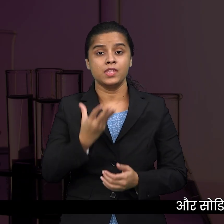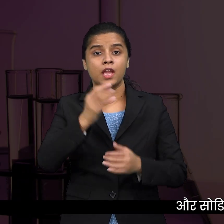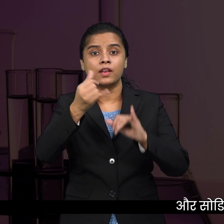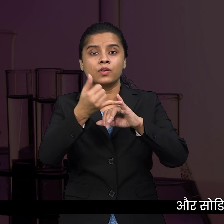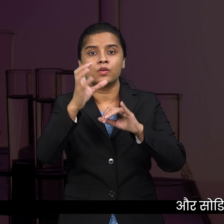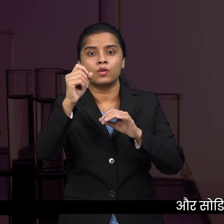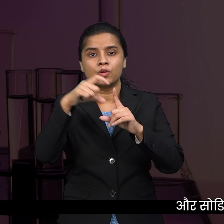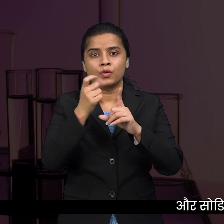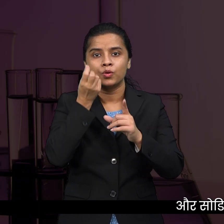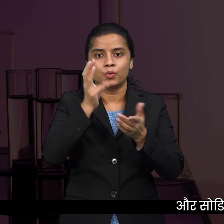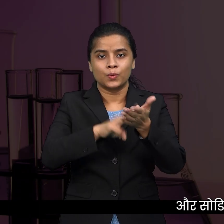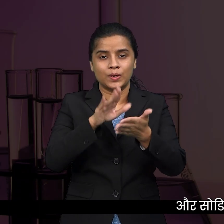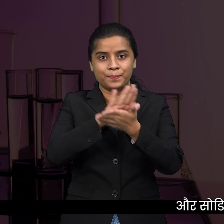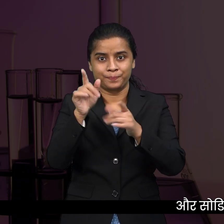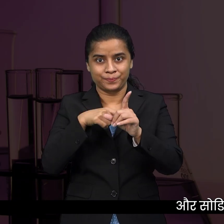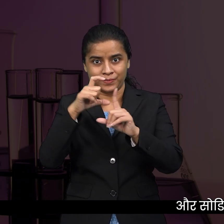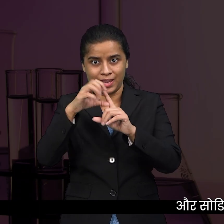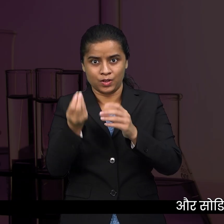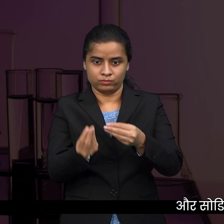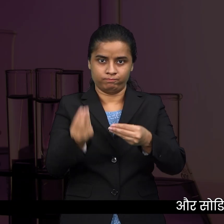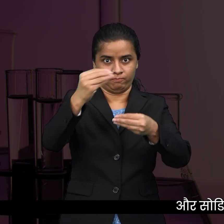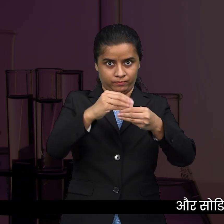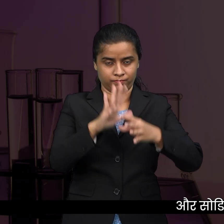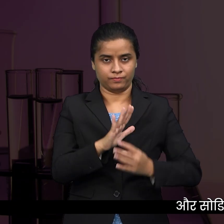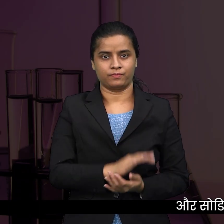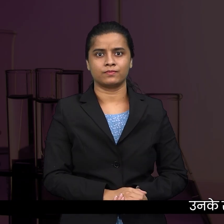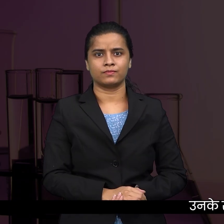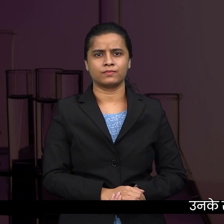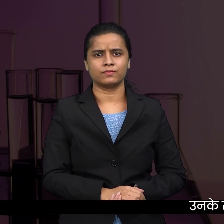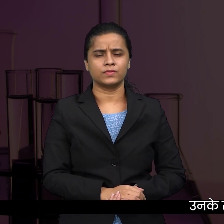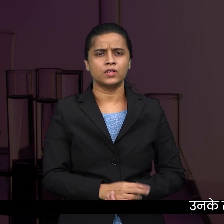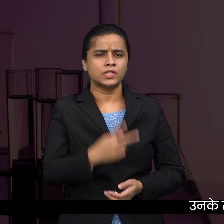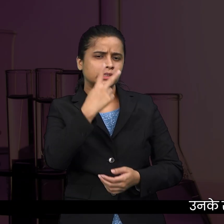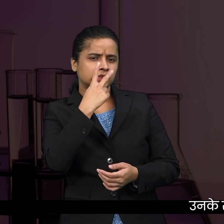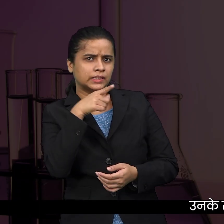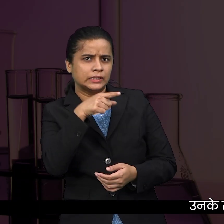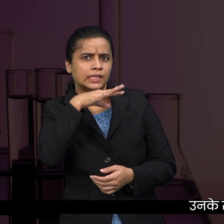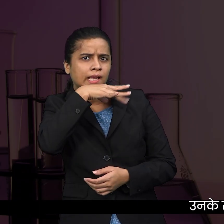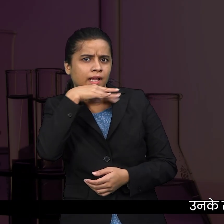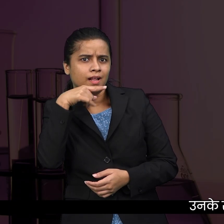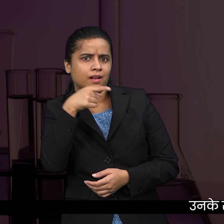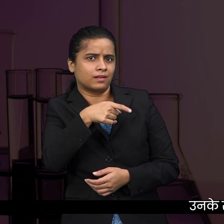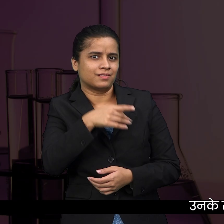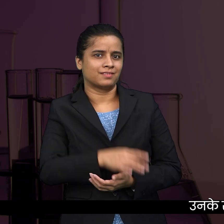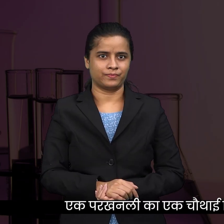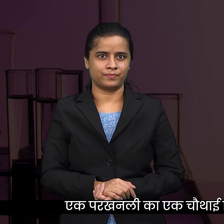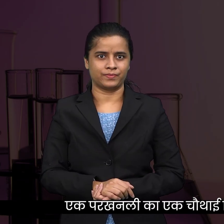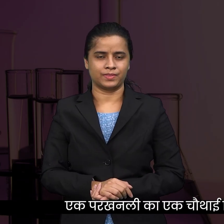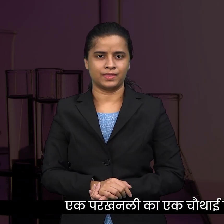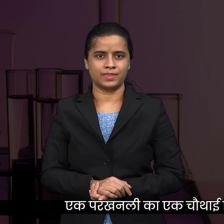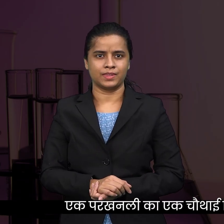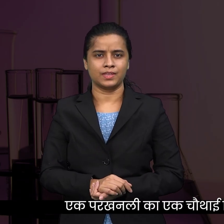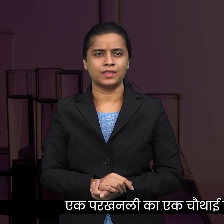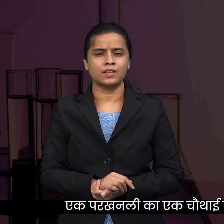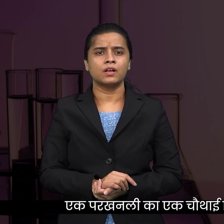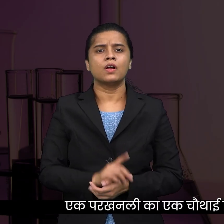और सोडियम हाइड्रोक्साइड लें। उनके रंगों को नोट करें। एक